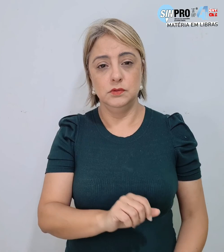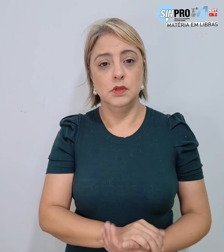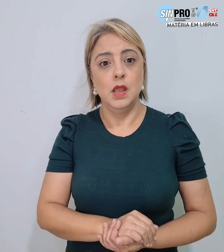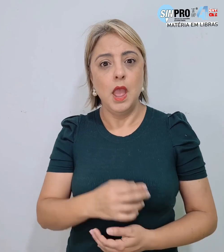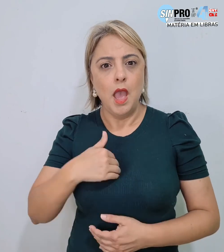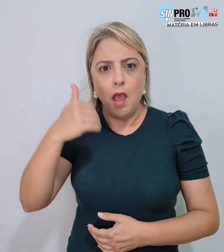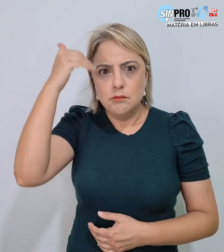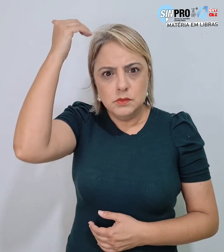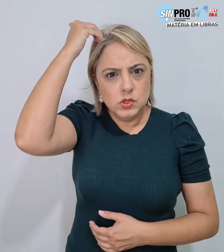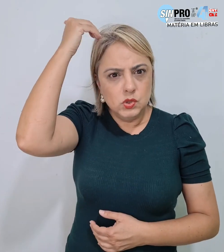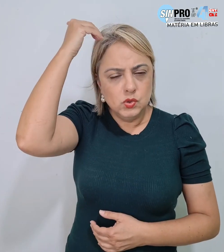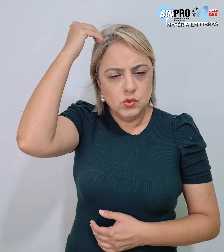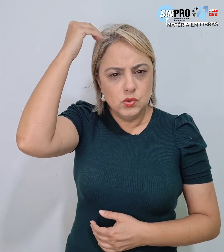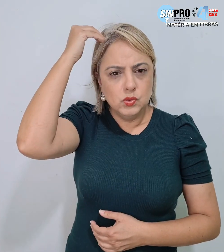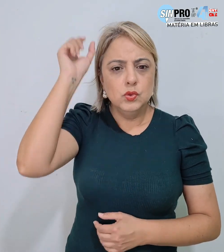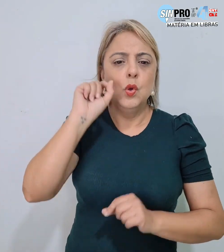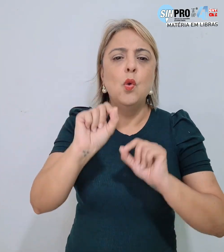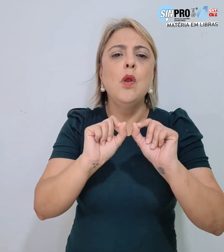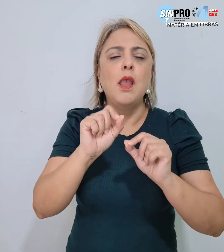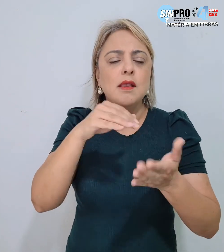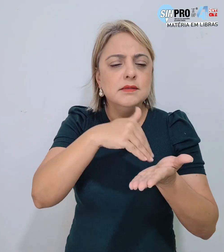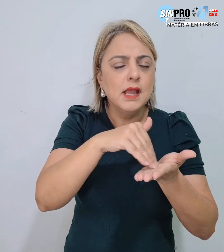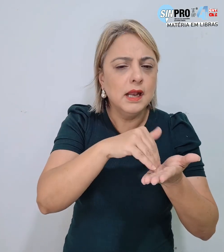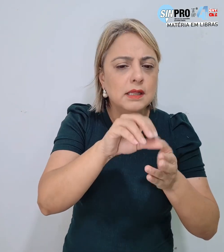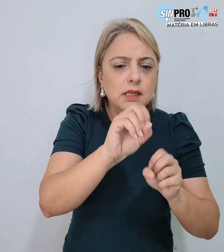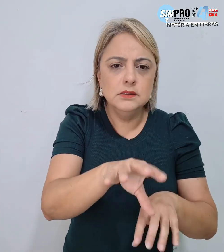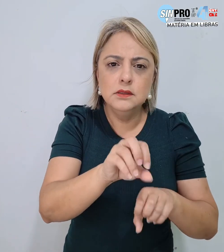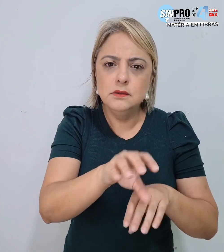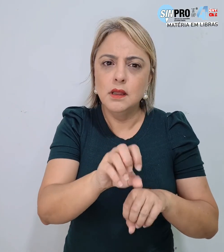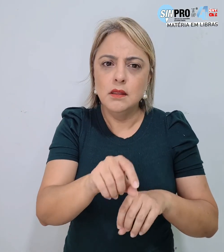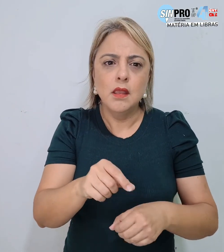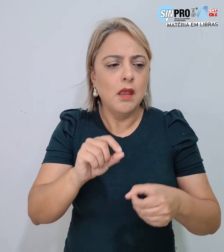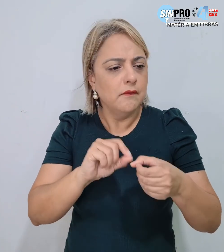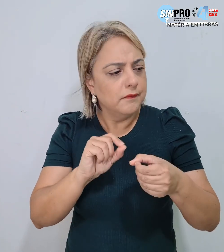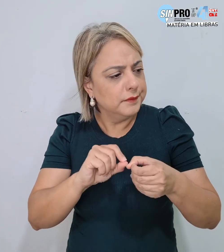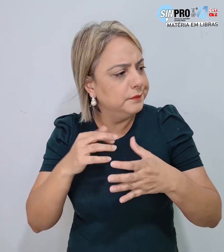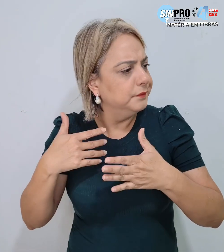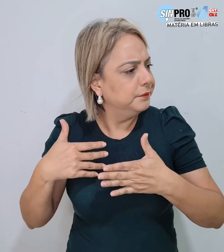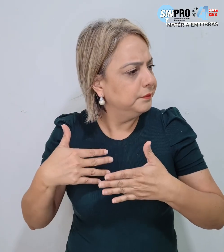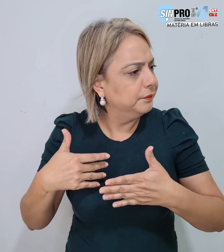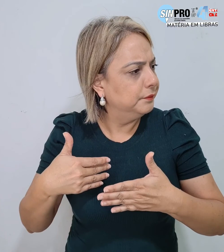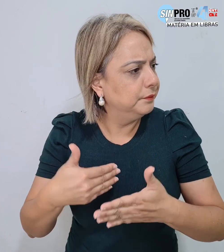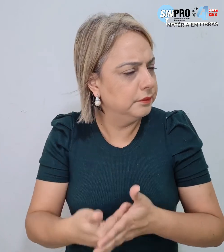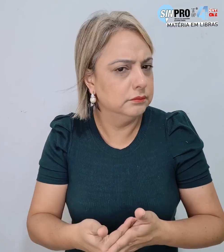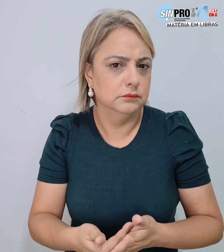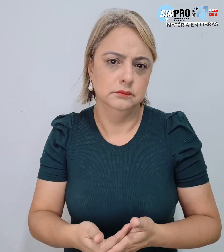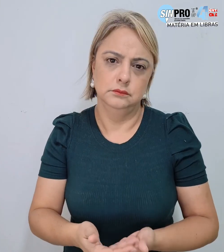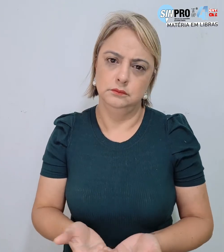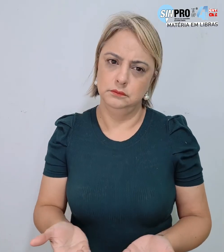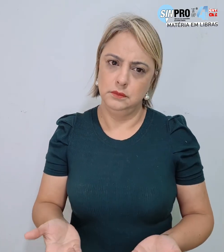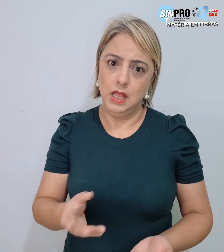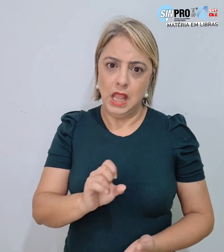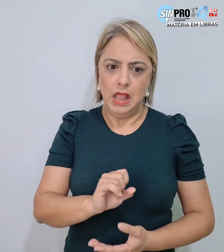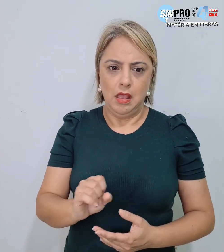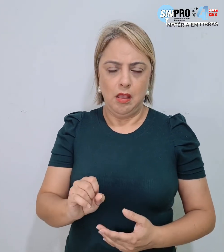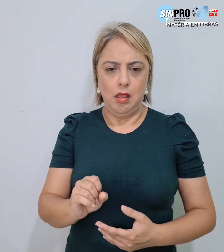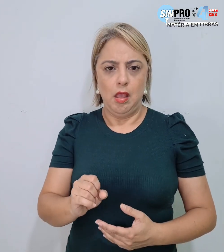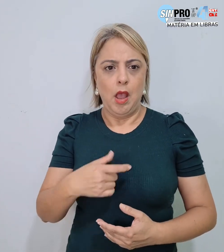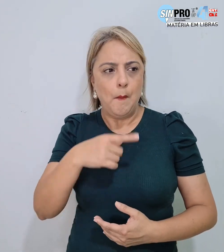Isso é um absurdo o que é a secretaria de educação vem fazendo tô ciente do grande